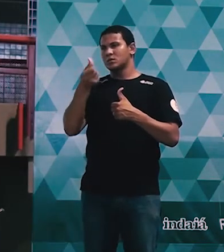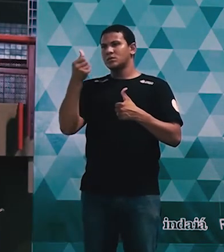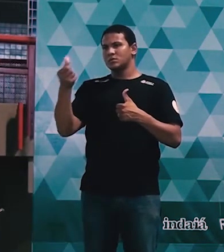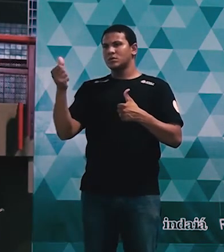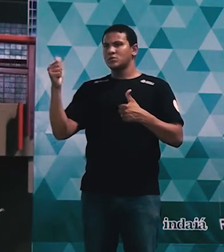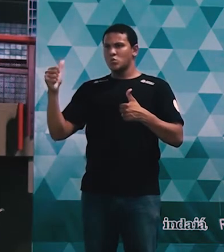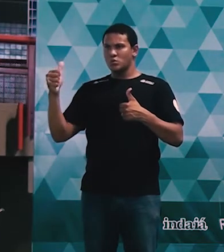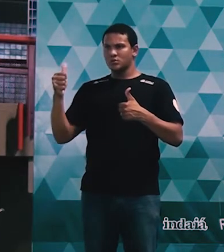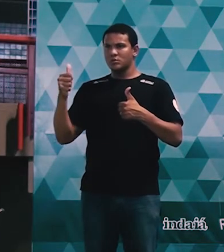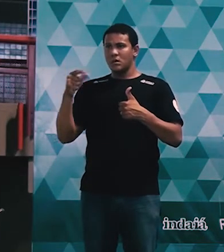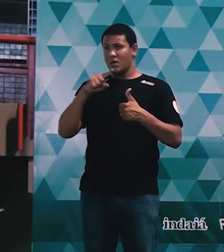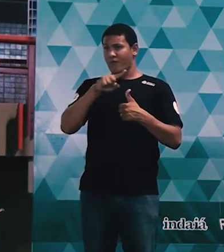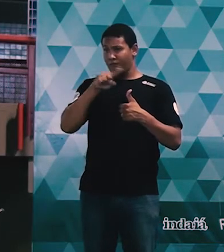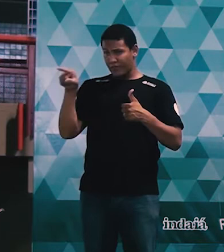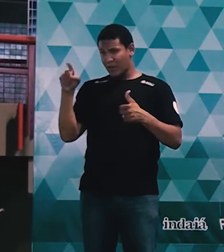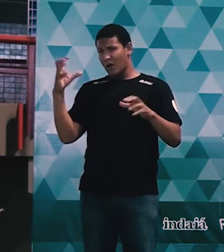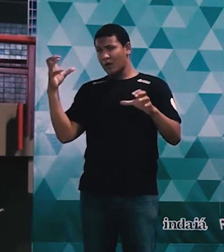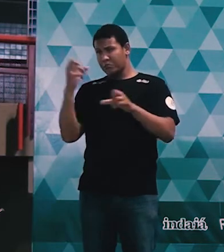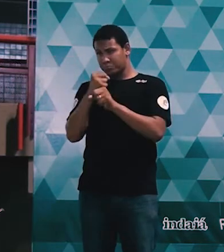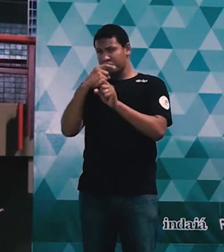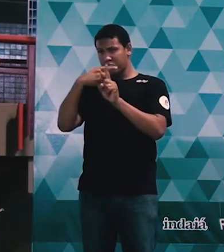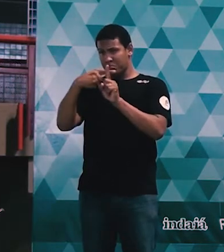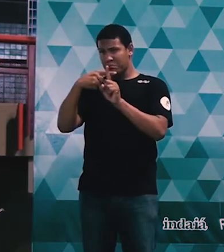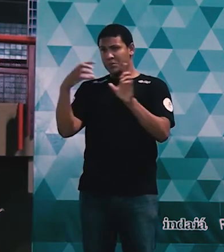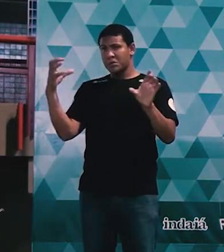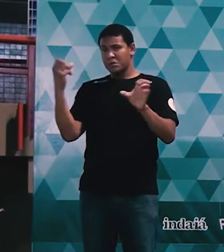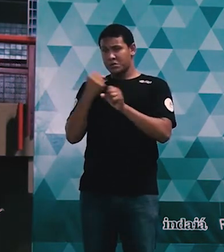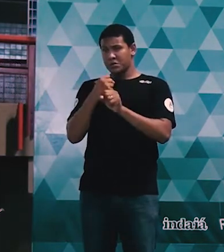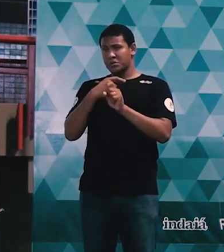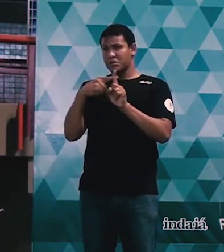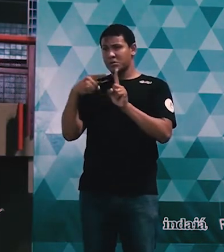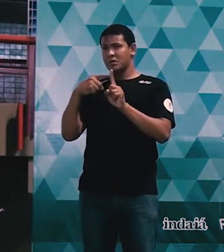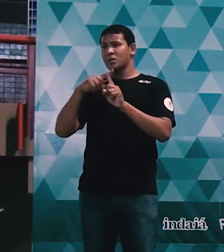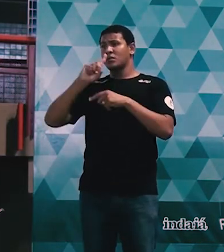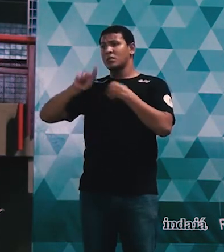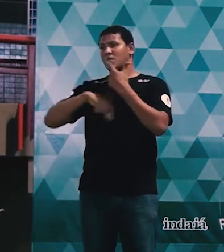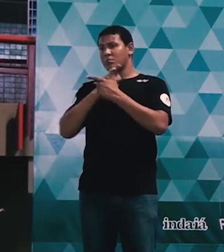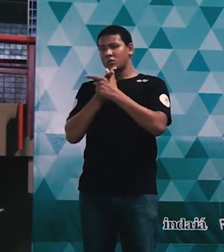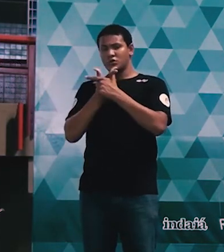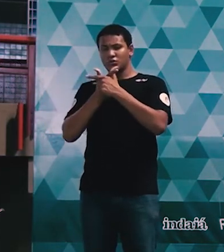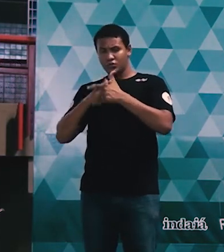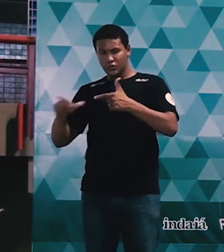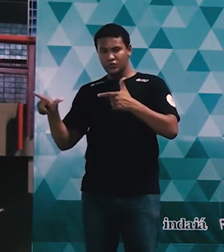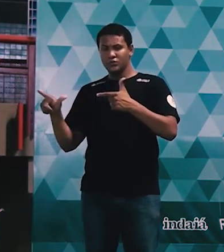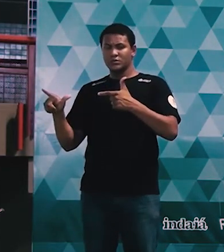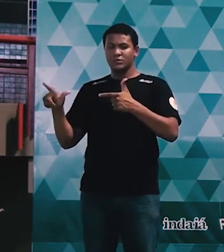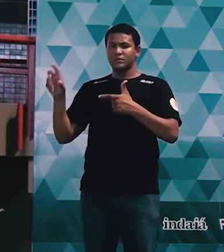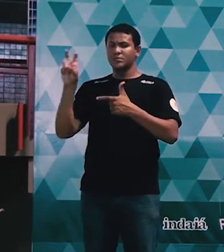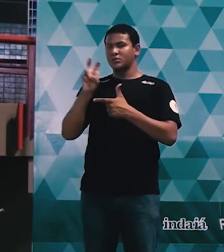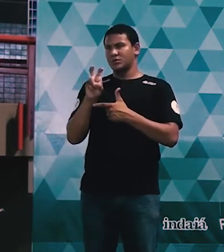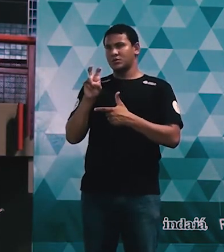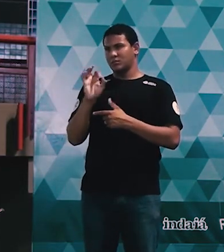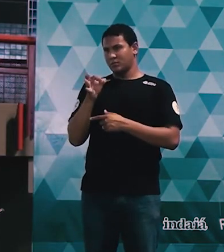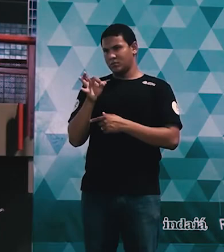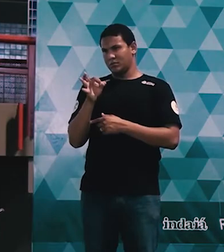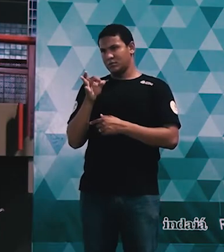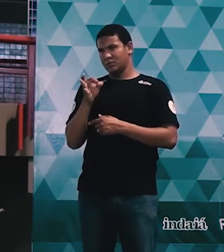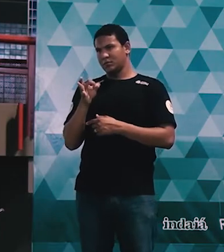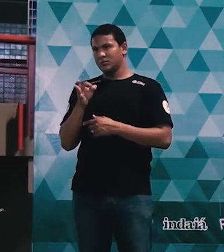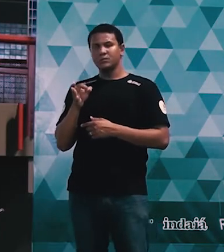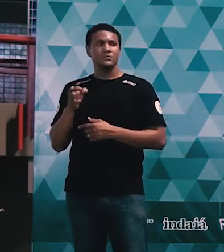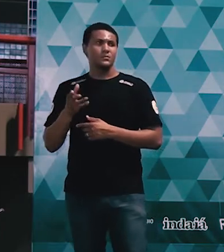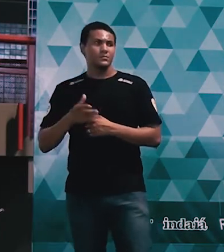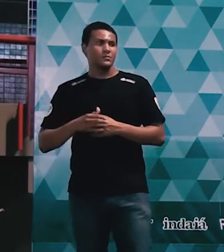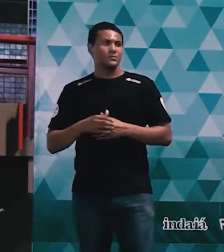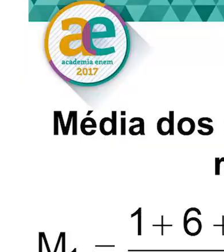tirar a média entre eles. E como é que a gente faz a média entre eles? Soma todos e divide pela quantidade, no caso 5, né? Então